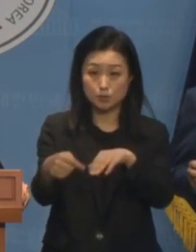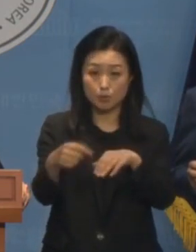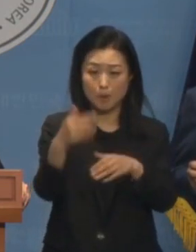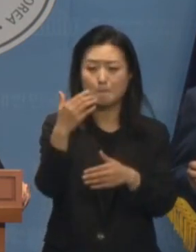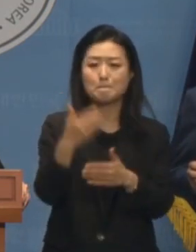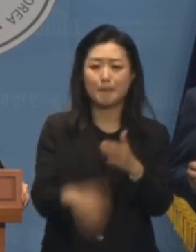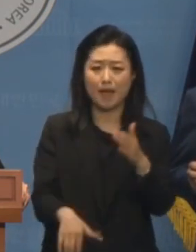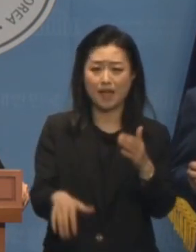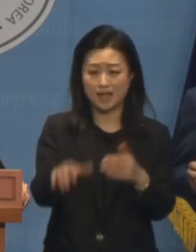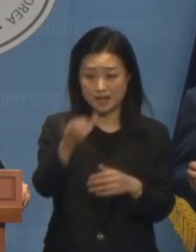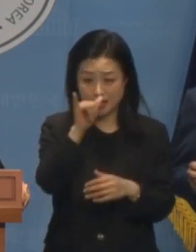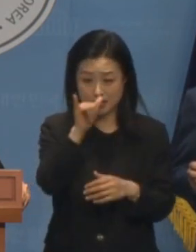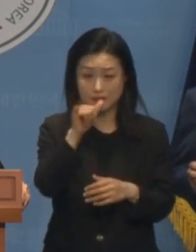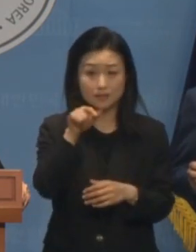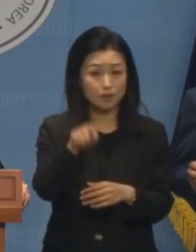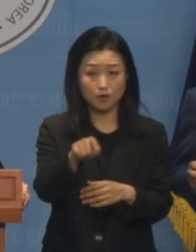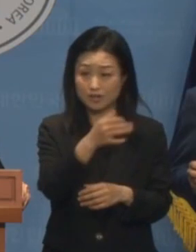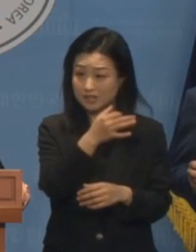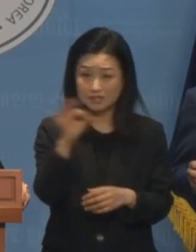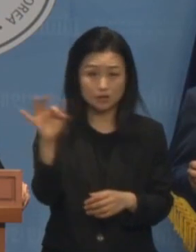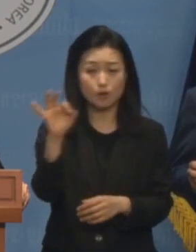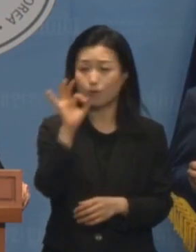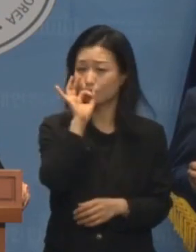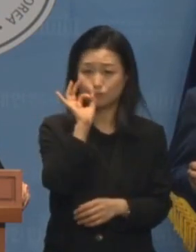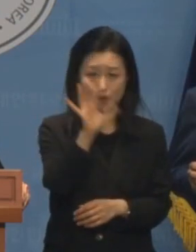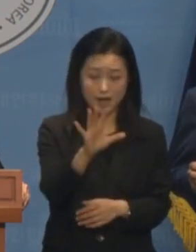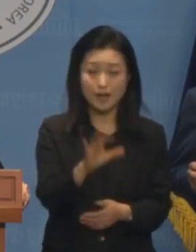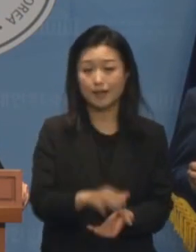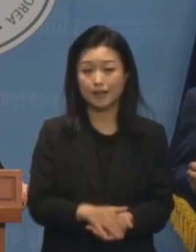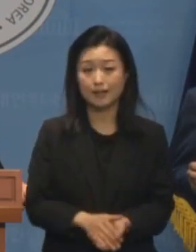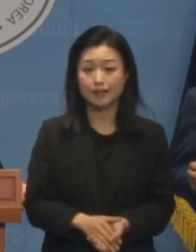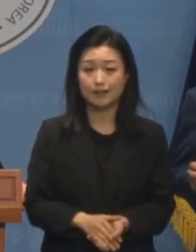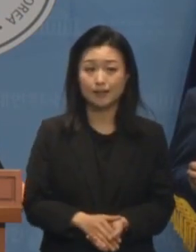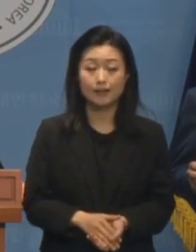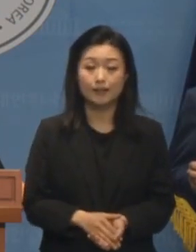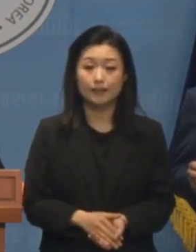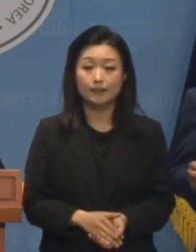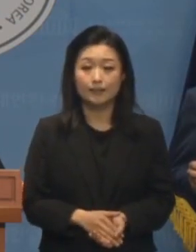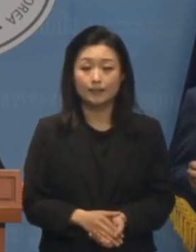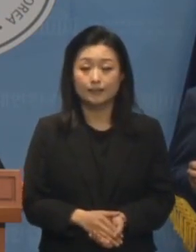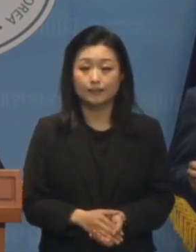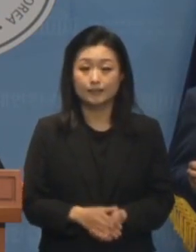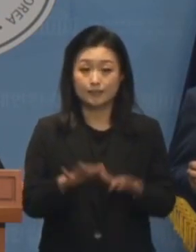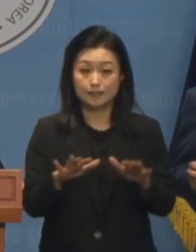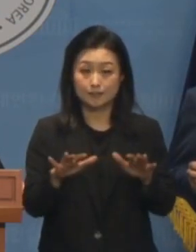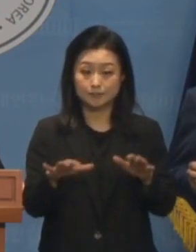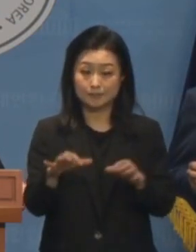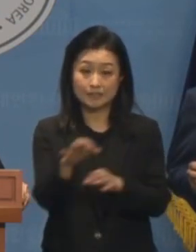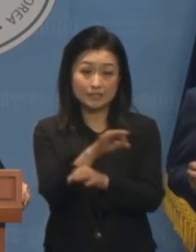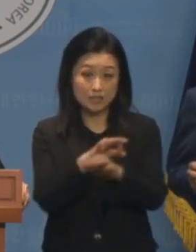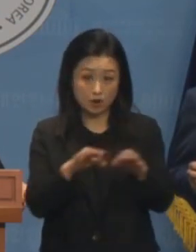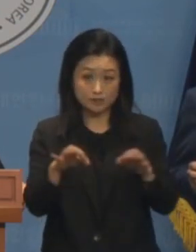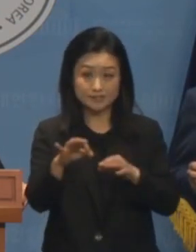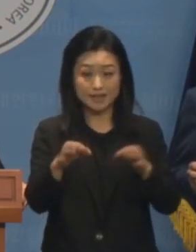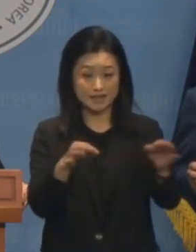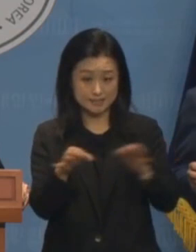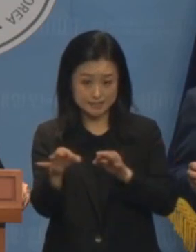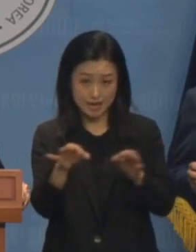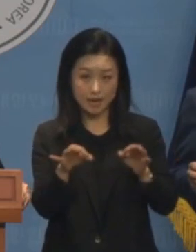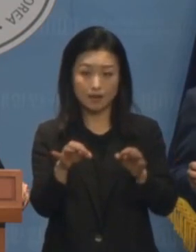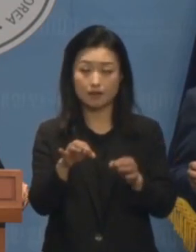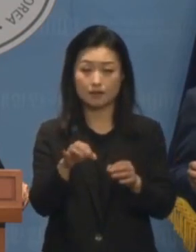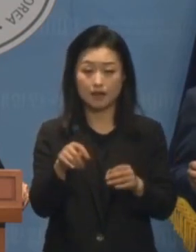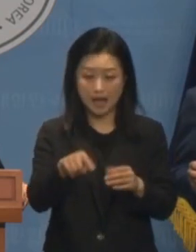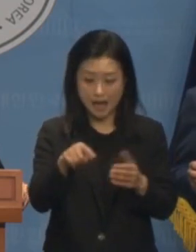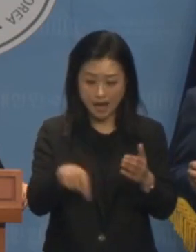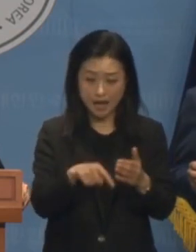빠져있는 규제를 받아들이기가 어렵습니다. 저희들은 시장이 경제의 근간이 돼야 된다고 생각하는